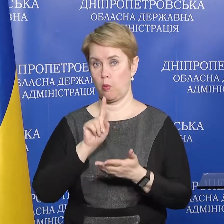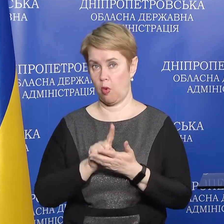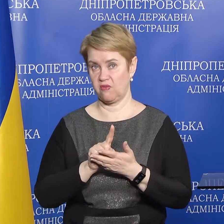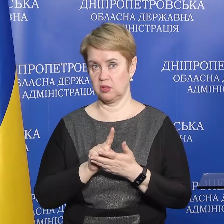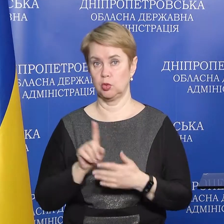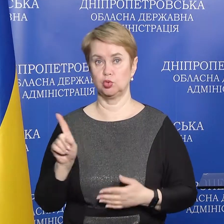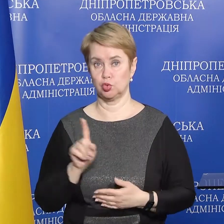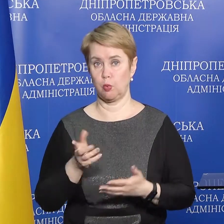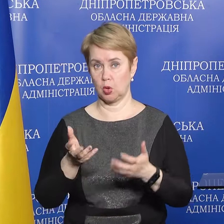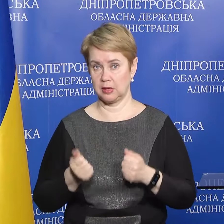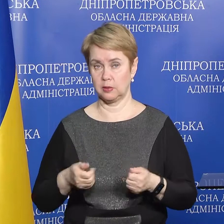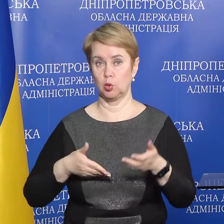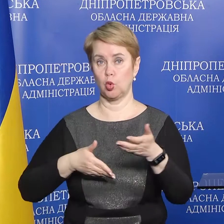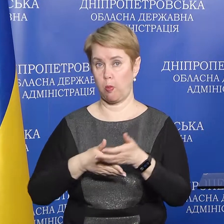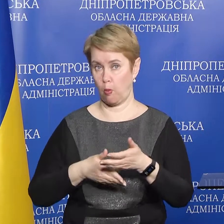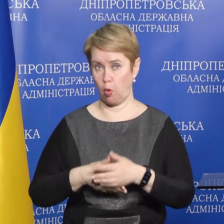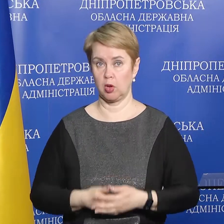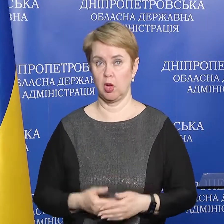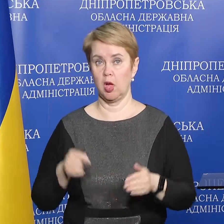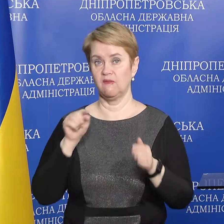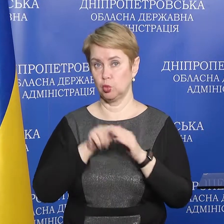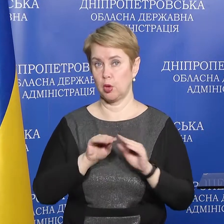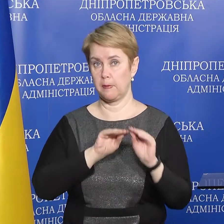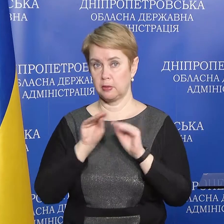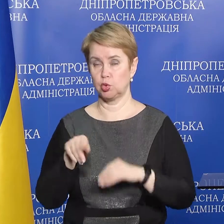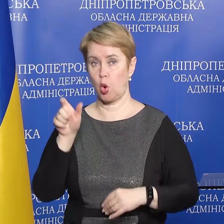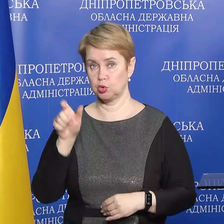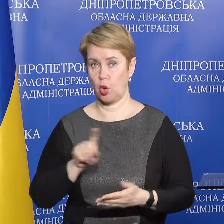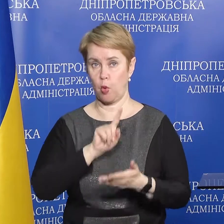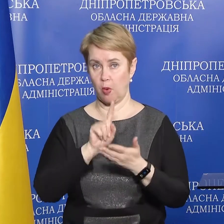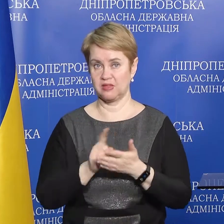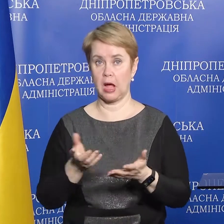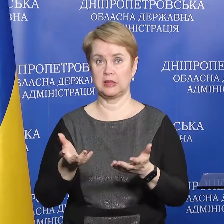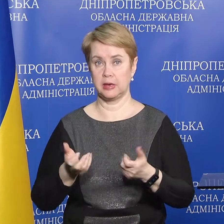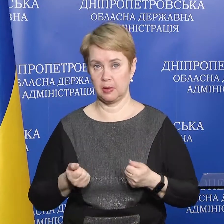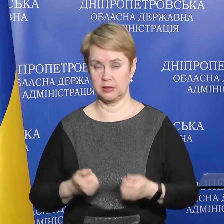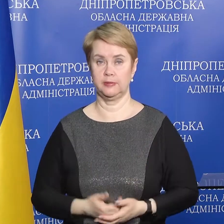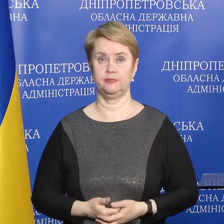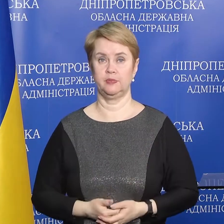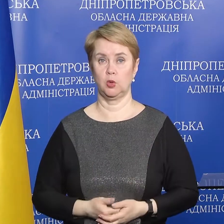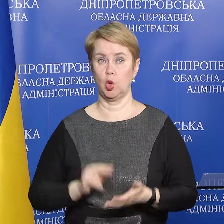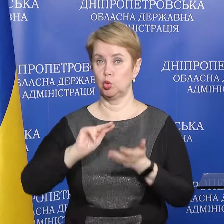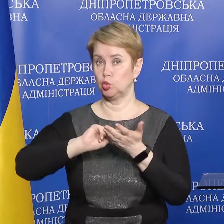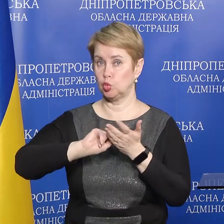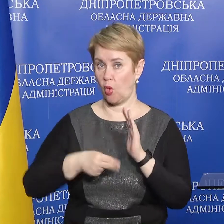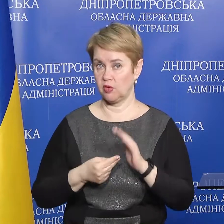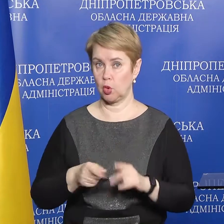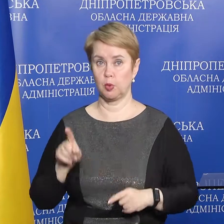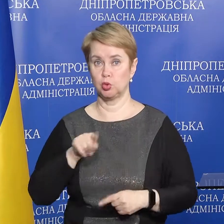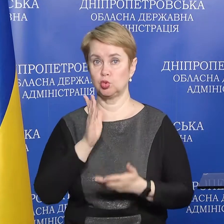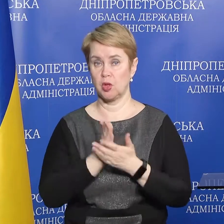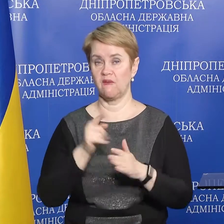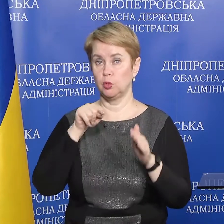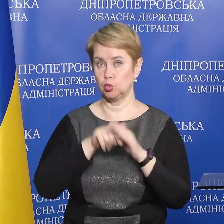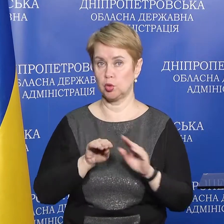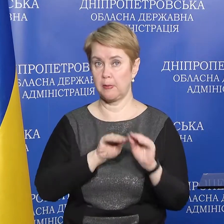Для того, щоб отримати допомогу, внутрішньо переміщена особа повинна отримати довідку про те, що вона є